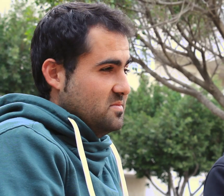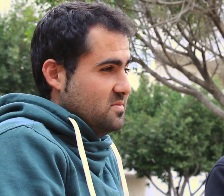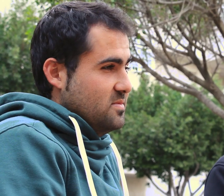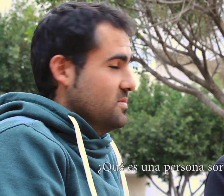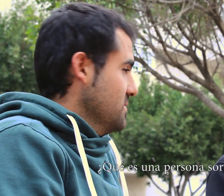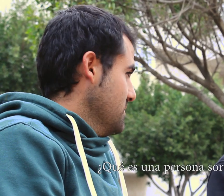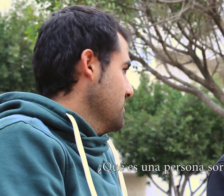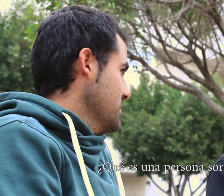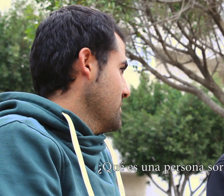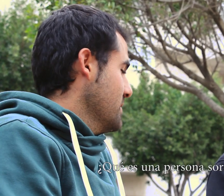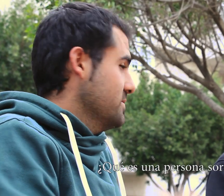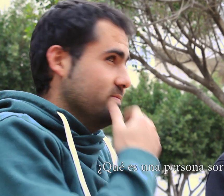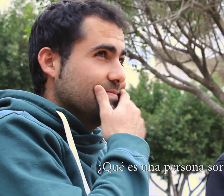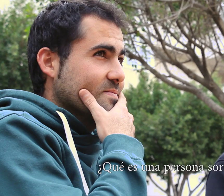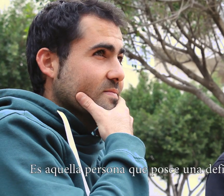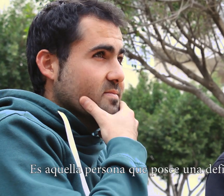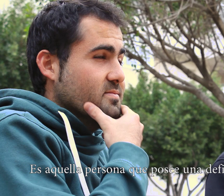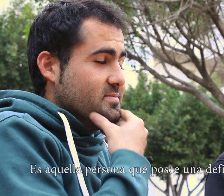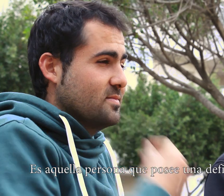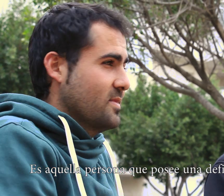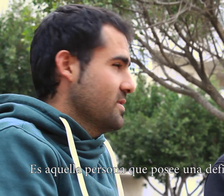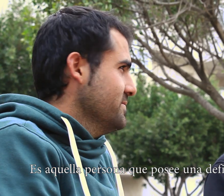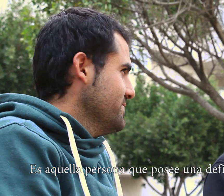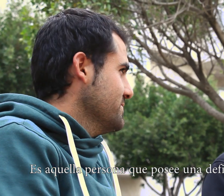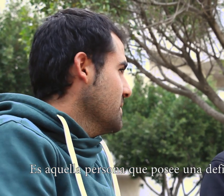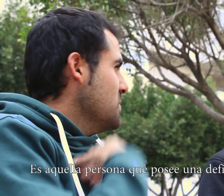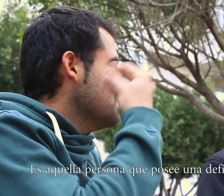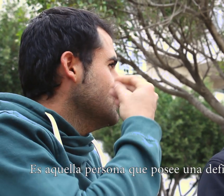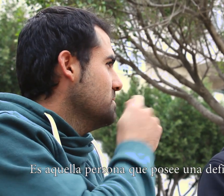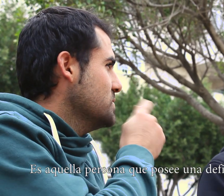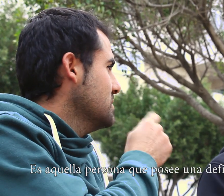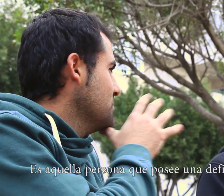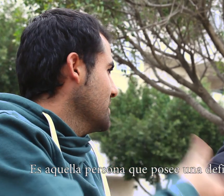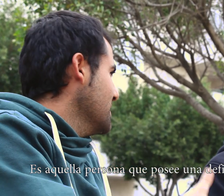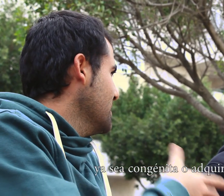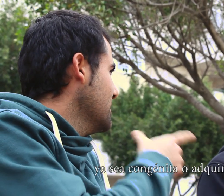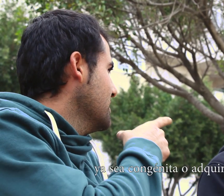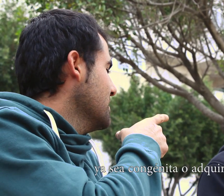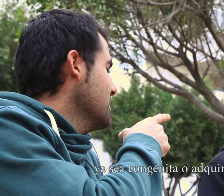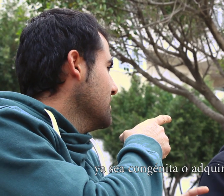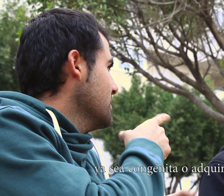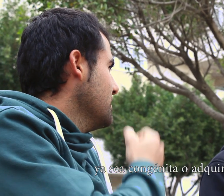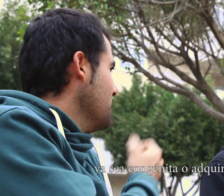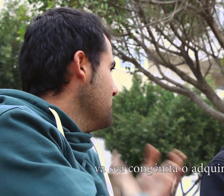¿Qué es una persona sorda? Es aquella persona que posee una deficiencia o auditiva, ya sea congénita o adquirida.